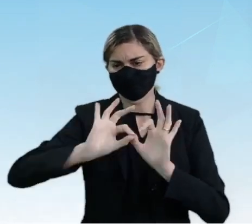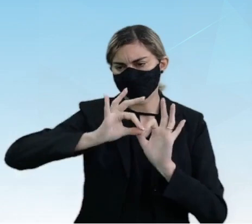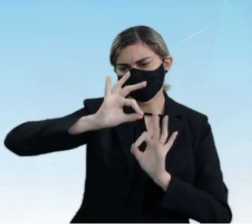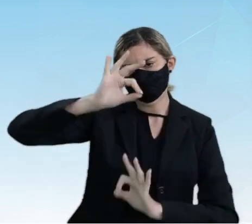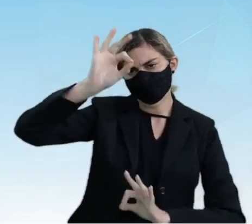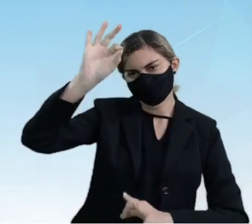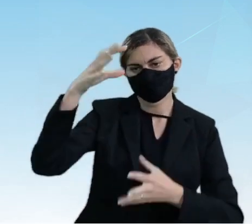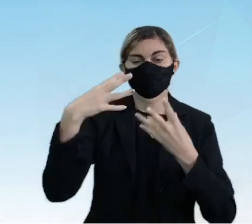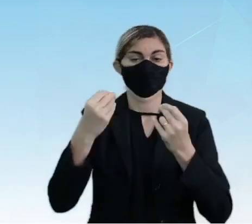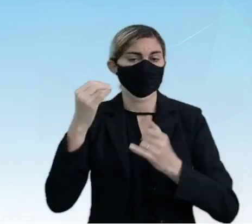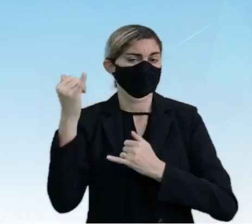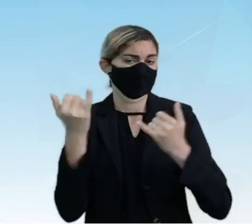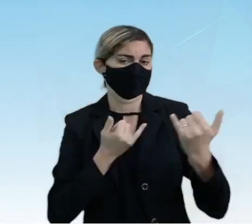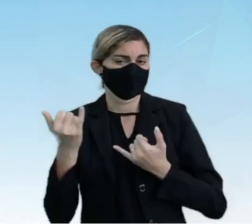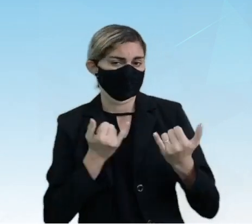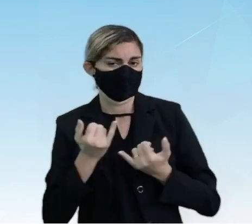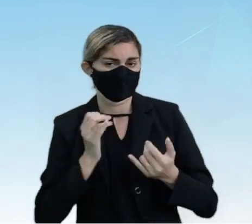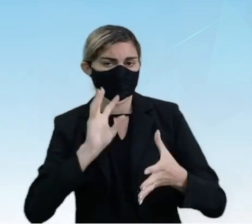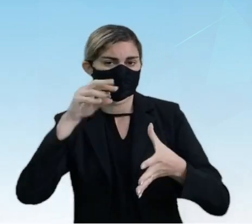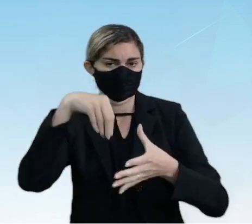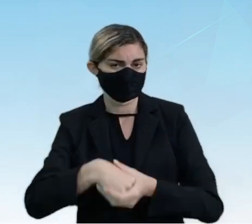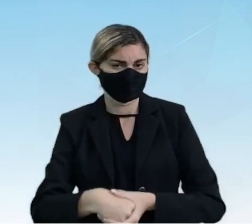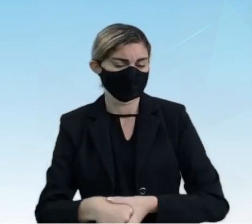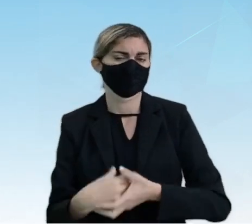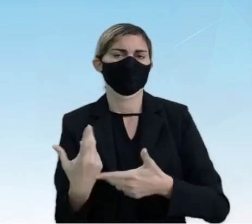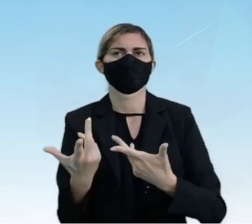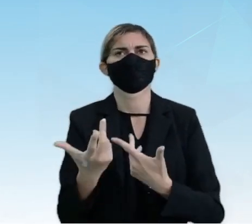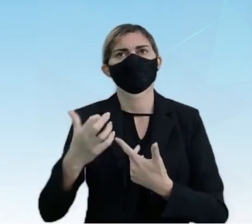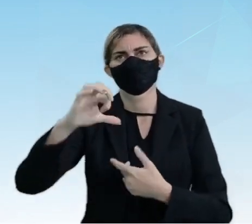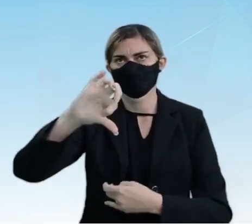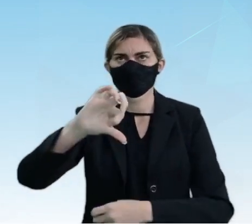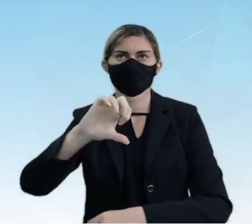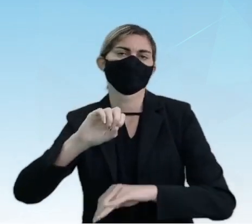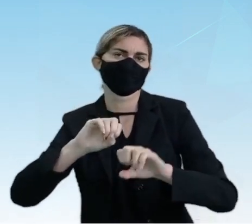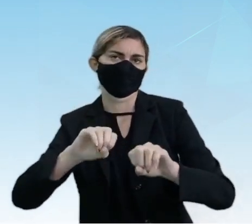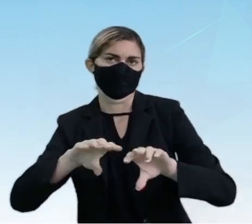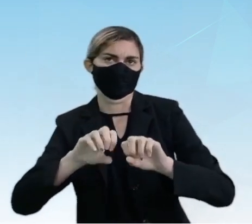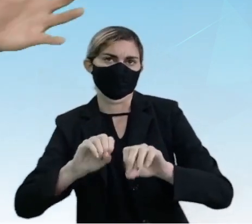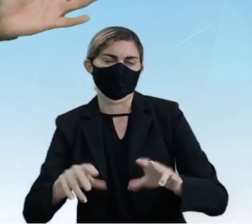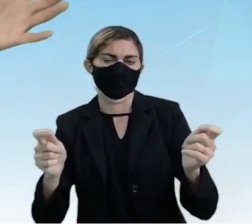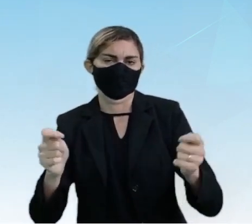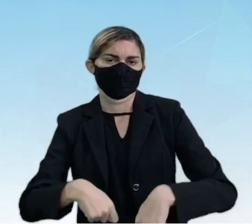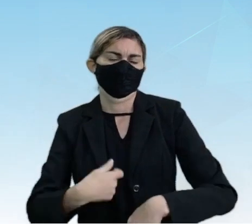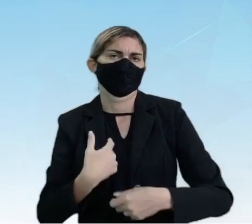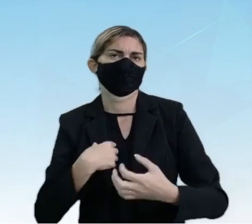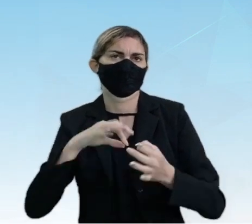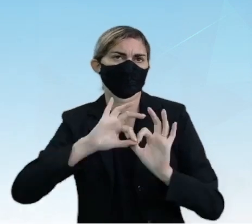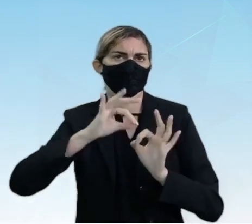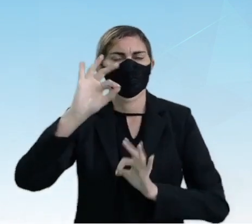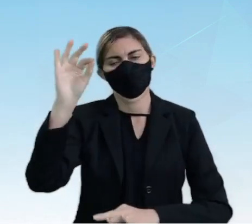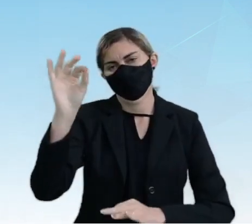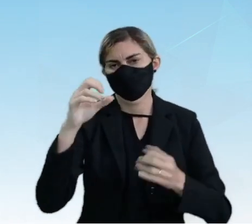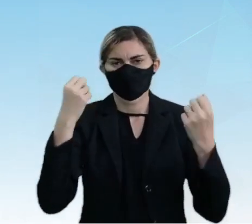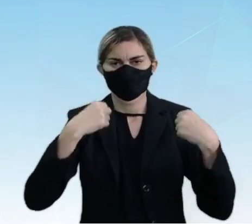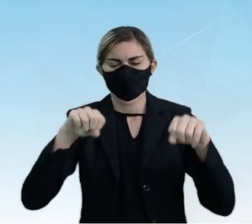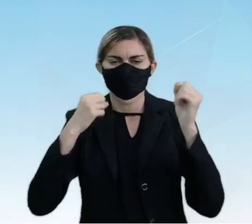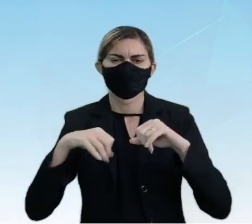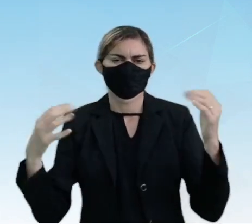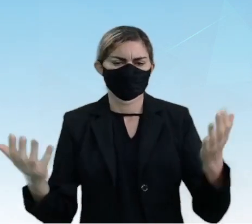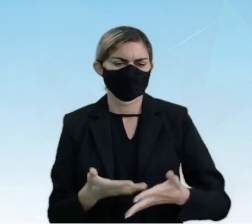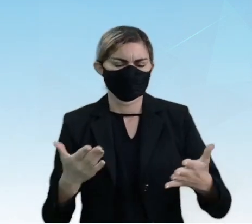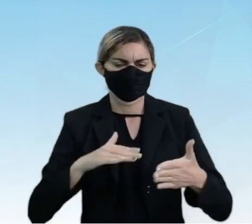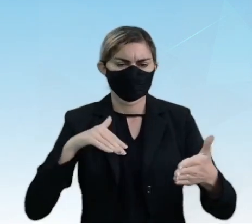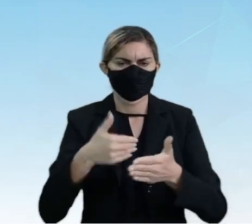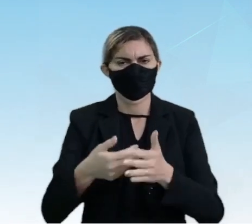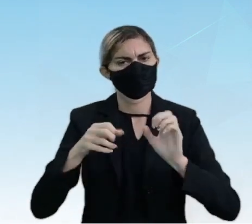muitas informações dentro dele. Então, basicamente, aí foram 9 aulas para a gente poder destrinchar bem cada parte da ginástica e hoje e na